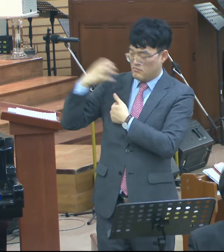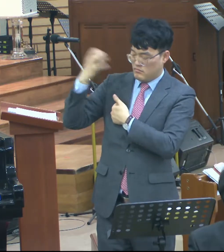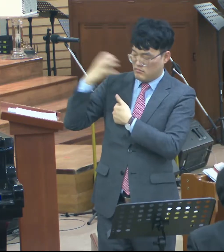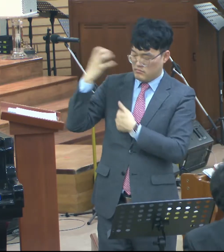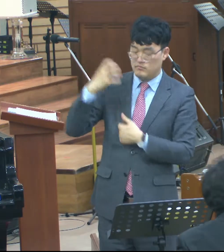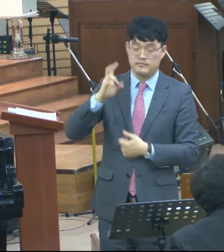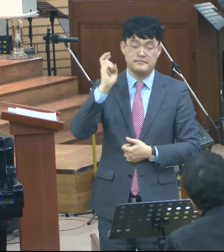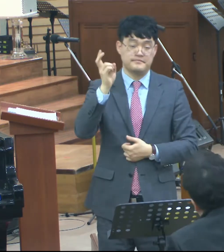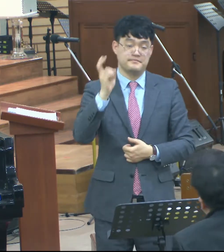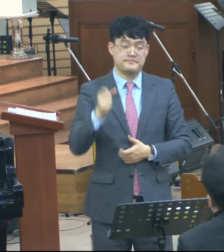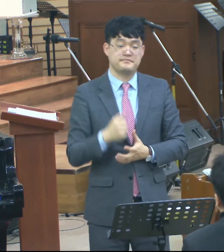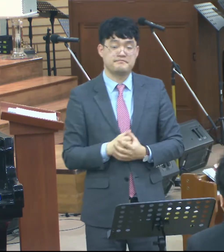그래서